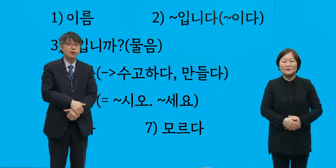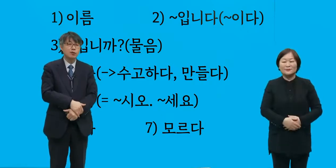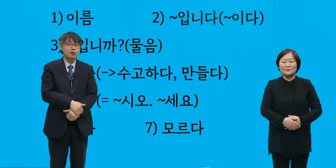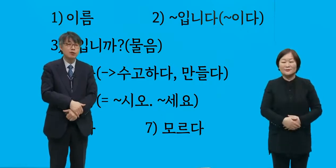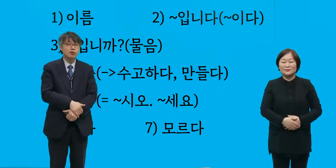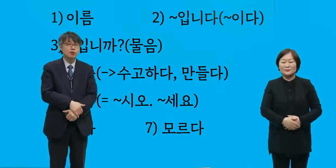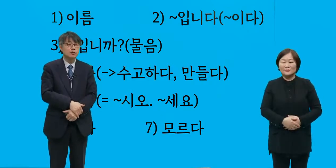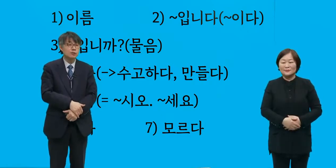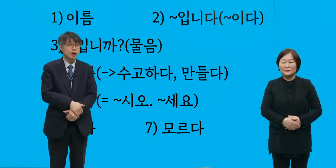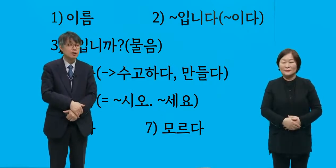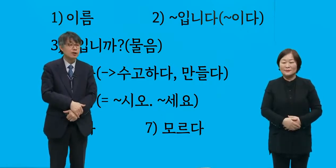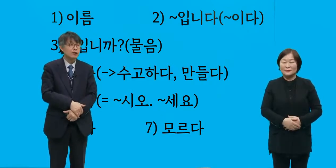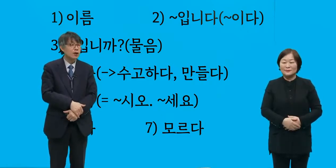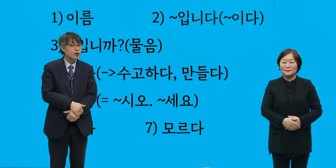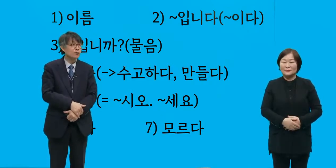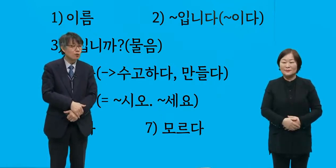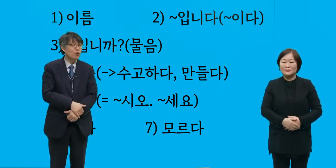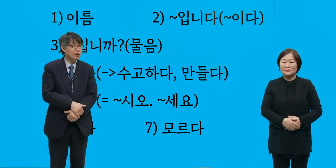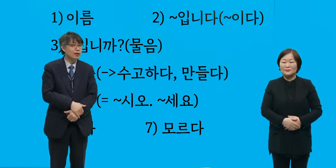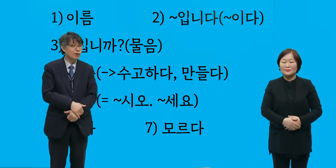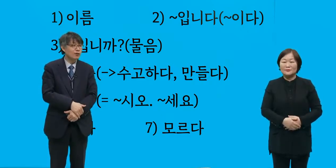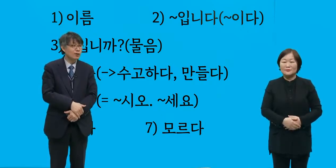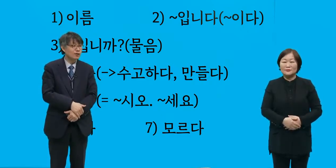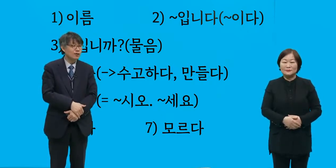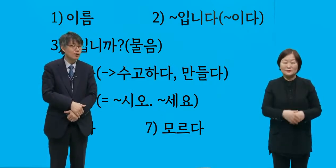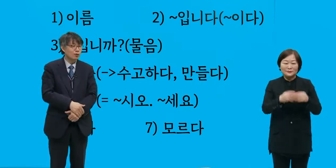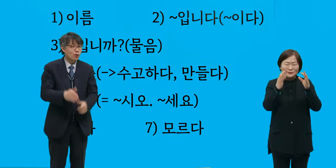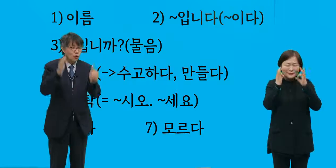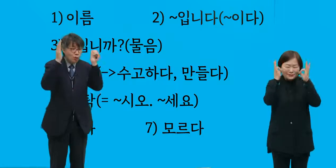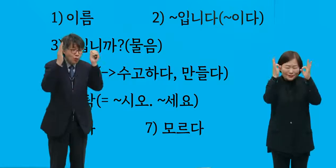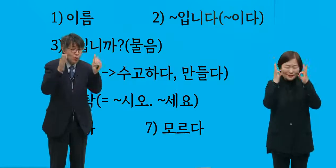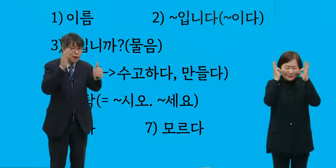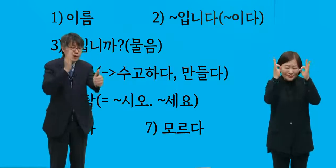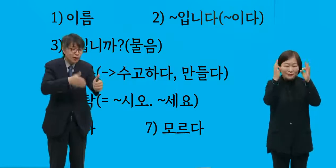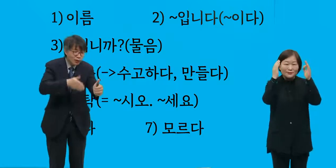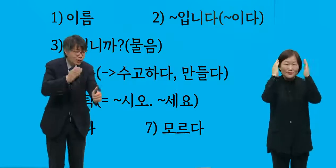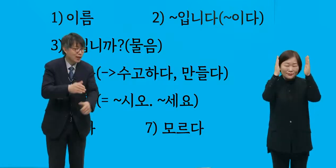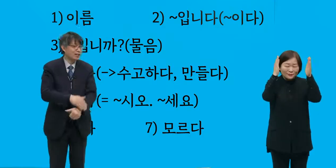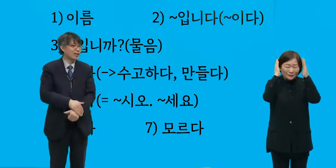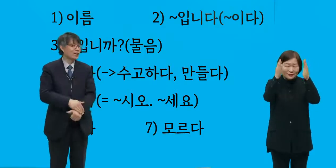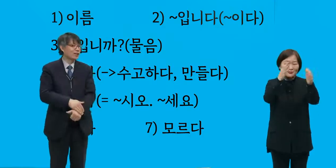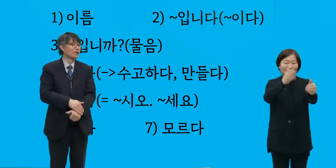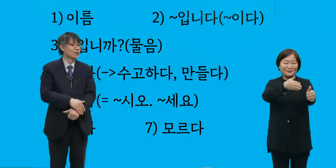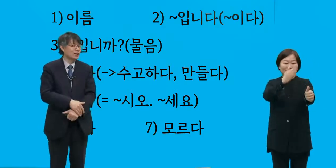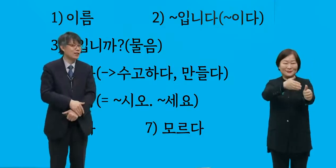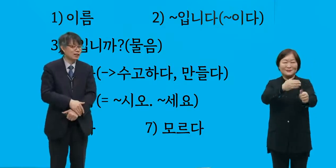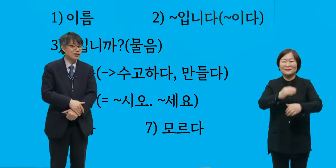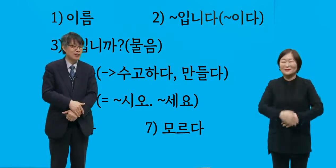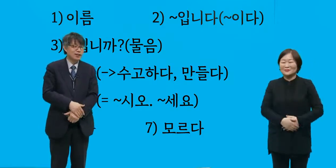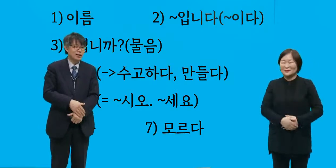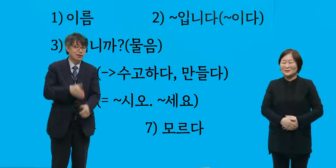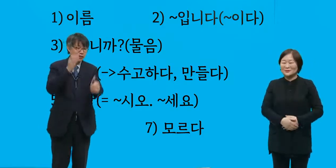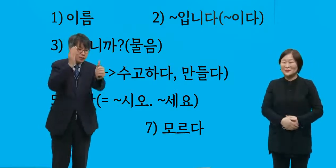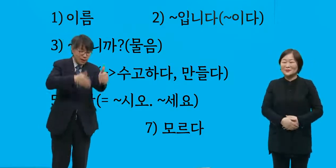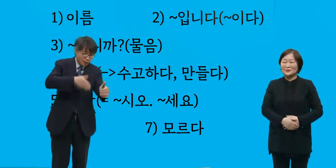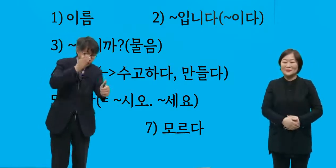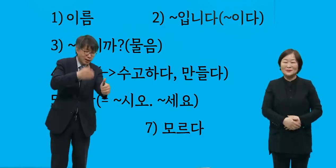하세요. 자, 열심히 공부하세요. 공부하세요. 이렇게 하는 거잖아요. 네네. 네. 세요.